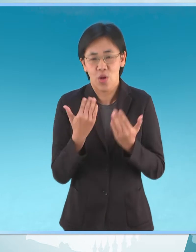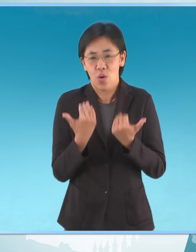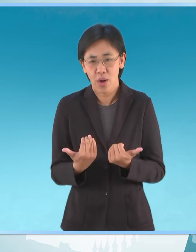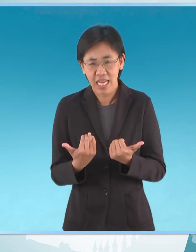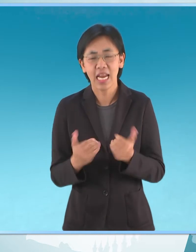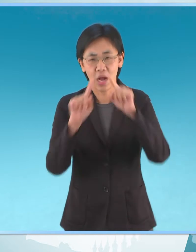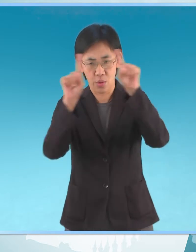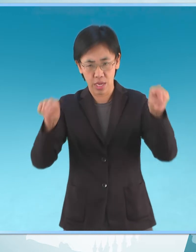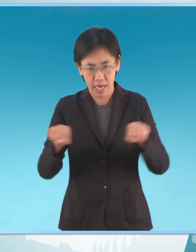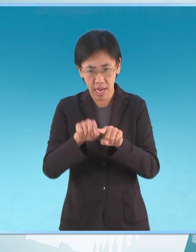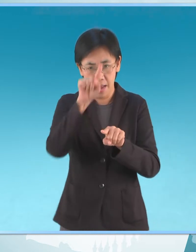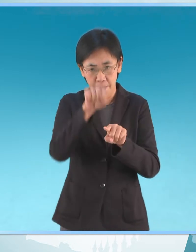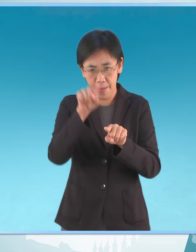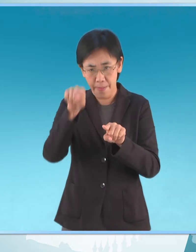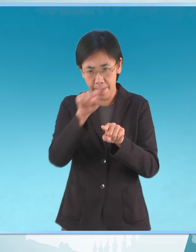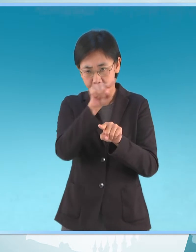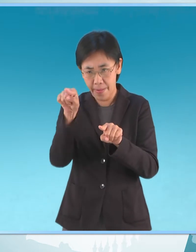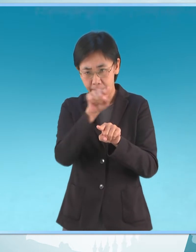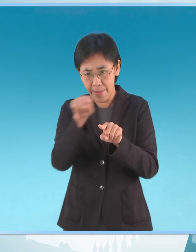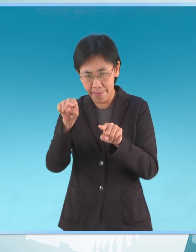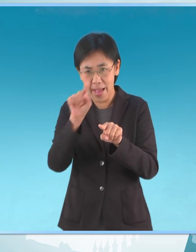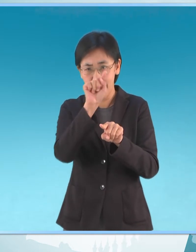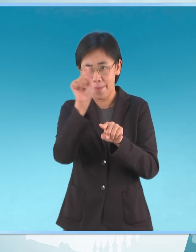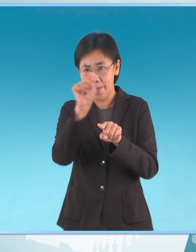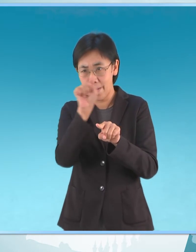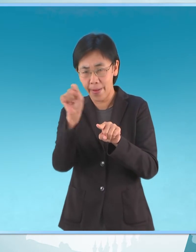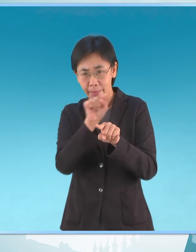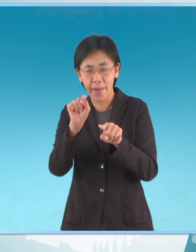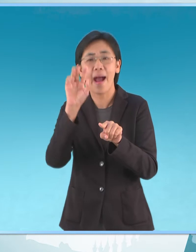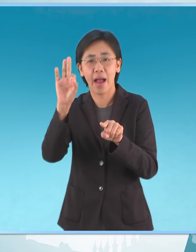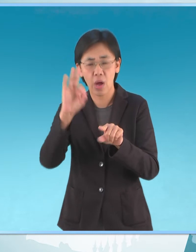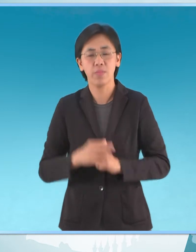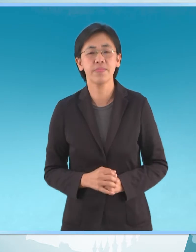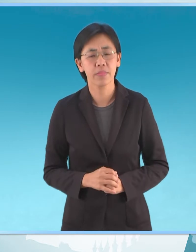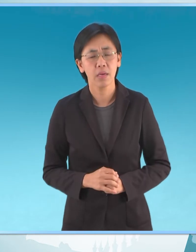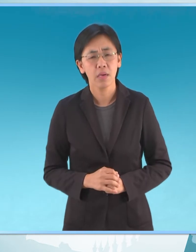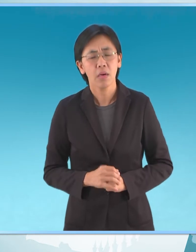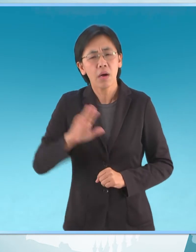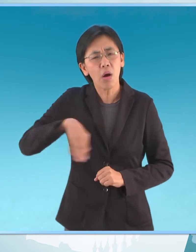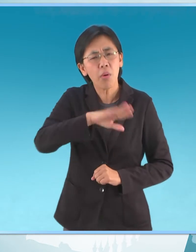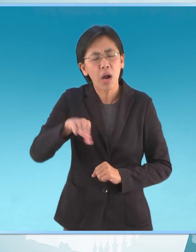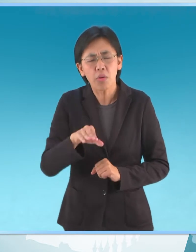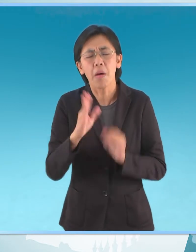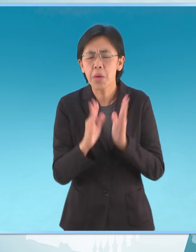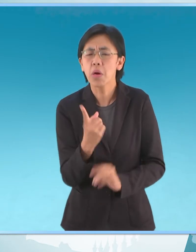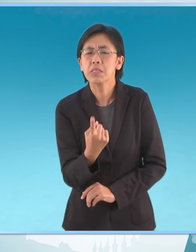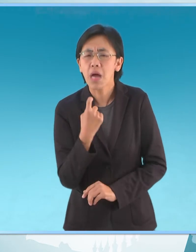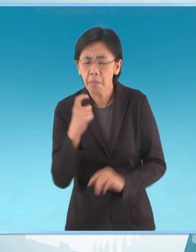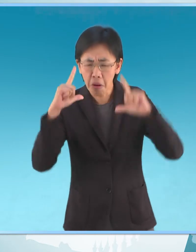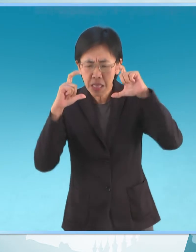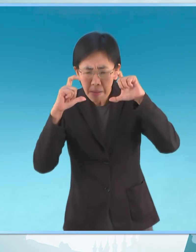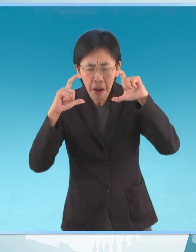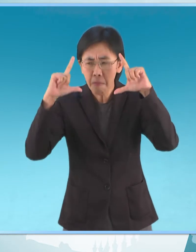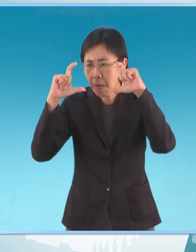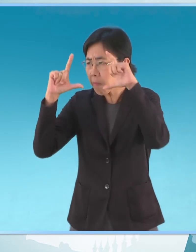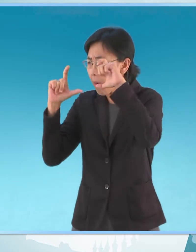ตัด9ช่องครับหลายท่านเคยถามผมเสมอว่าเวลาเราถ่ายภาพในมุมที่ต่างๆกันเนี่ยนะ